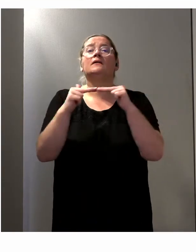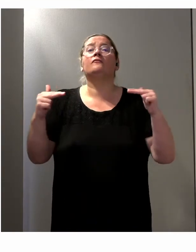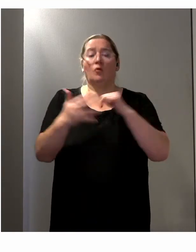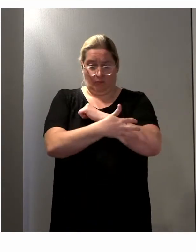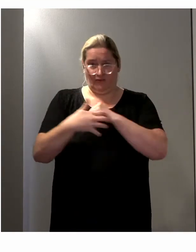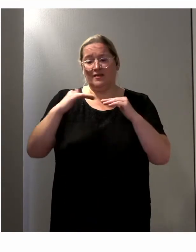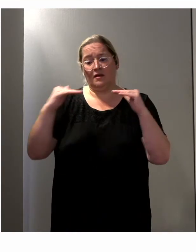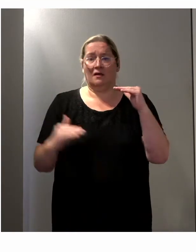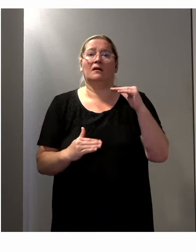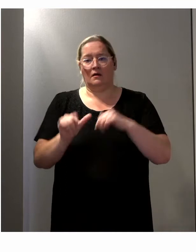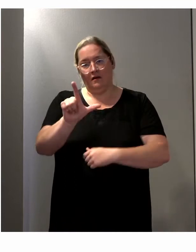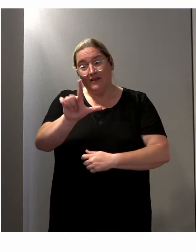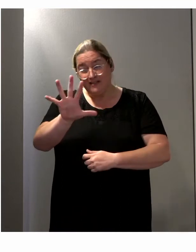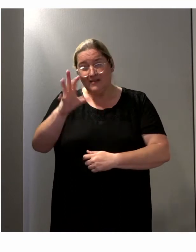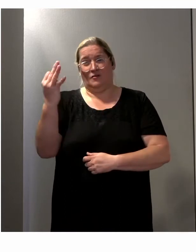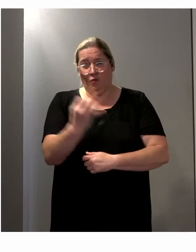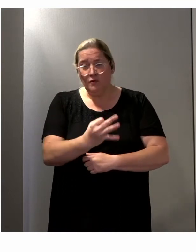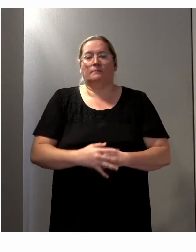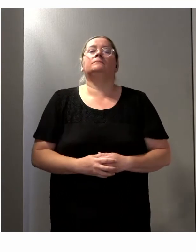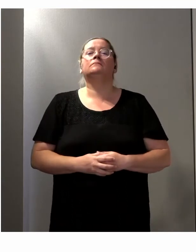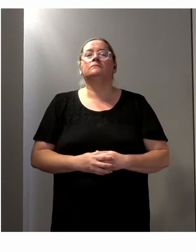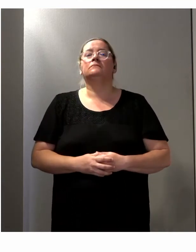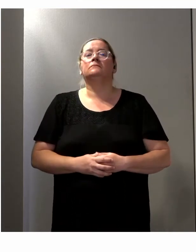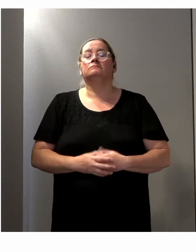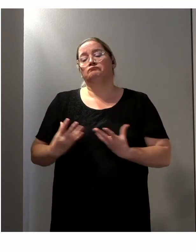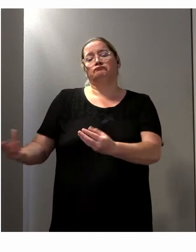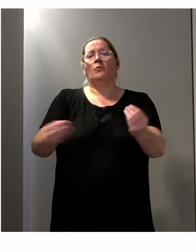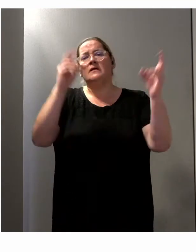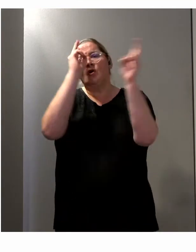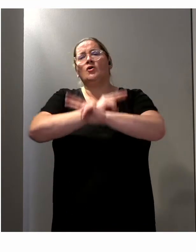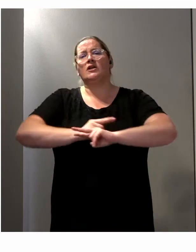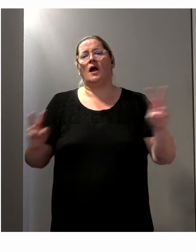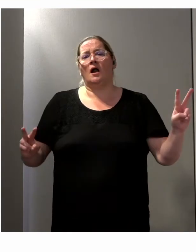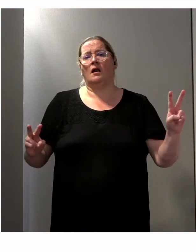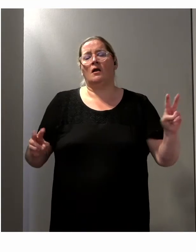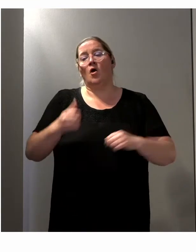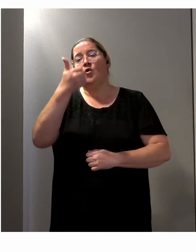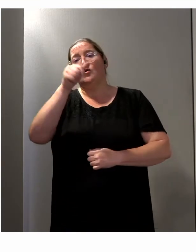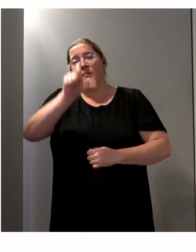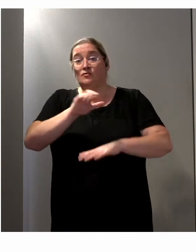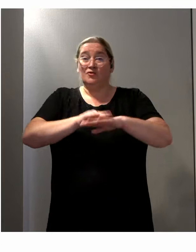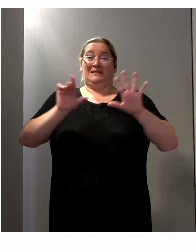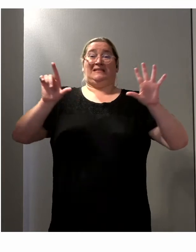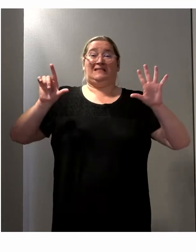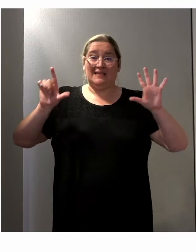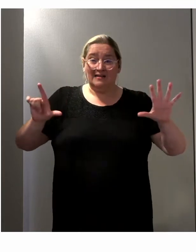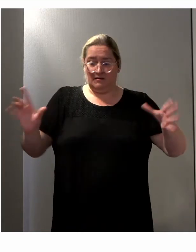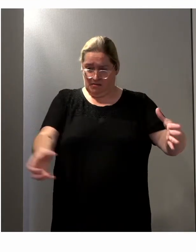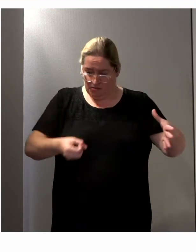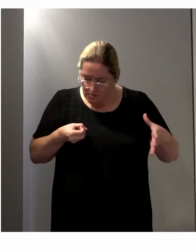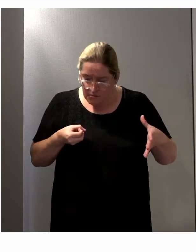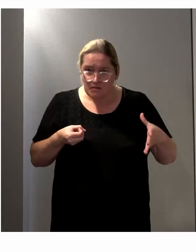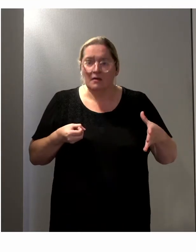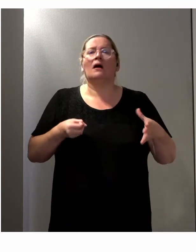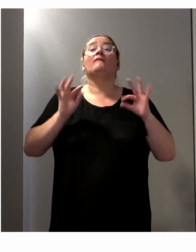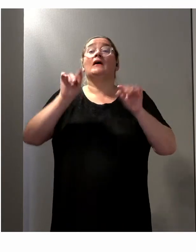d'environ 25%. Donc là où, en population générale, une personne sur 7 environ vit sous le seuil de pauvreté, parmi la population des personnes en situation